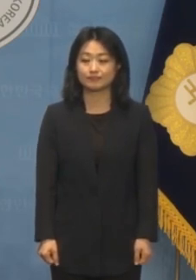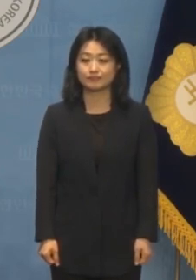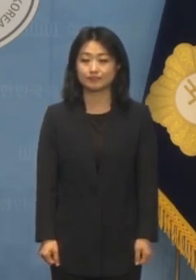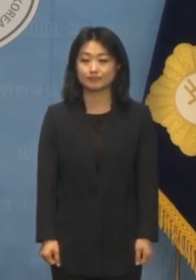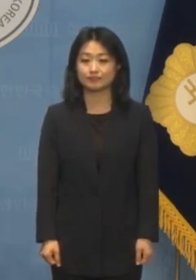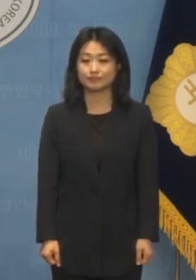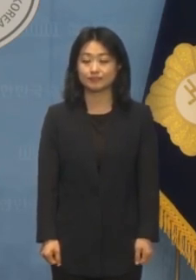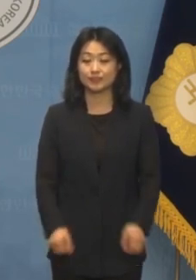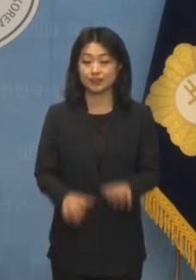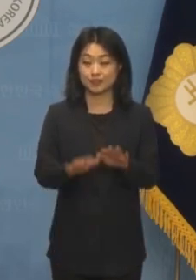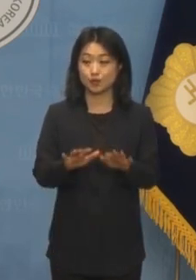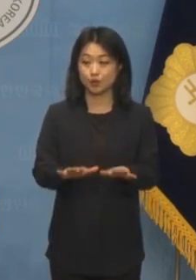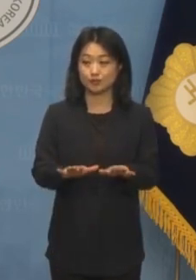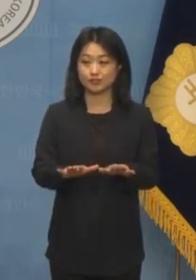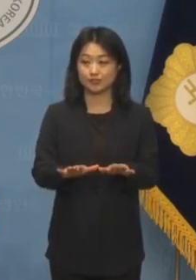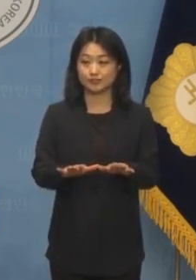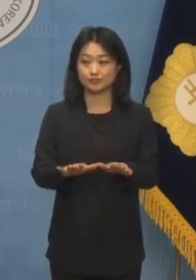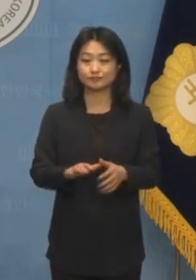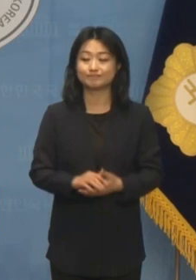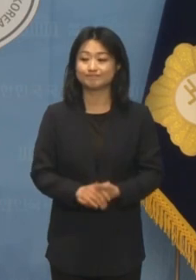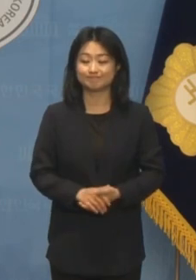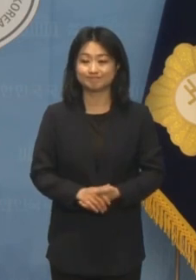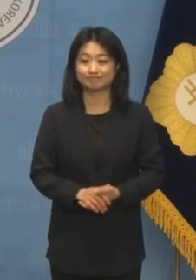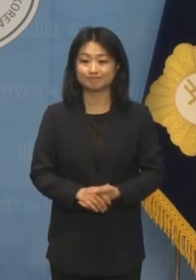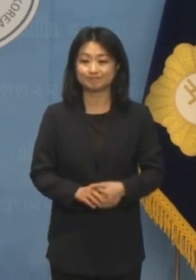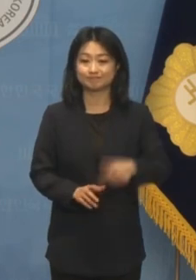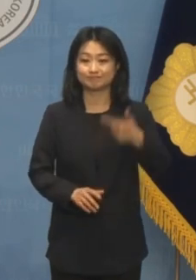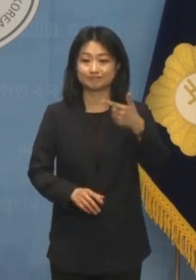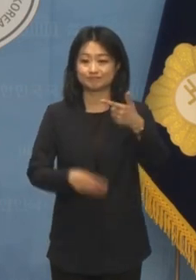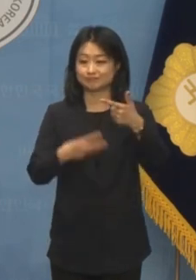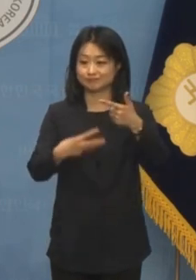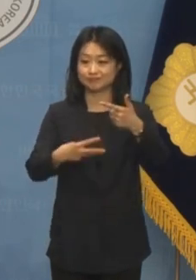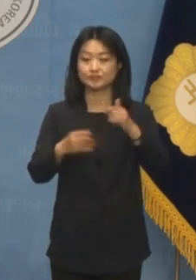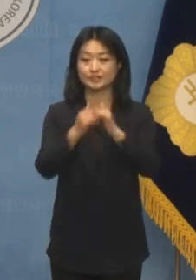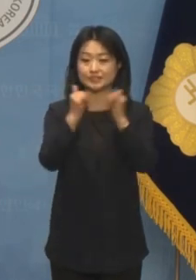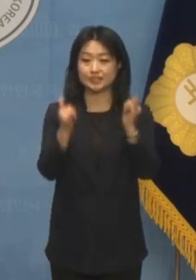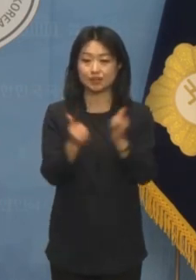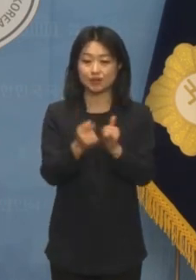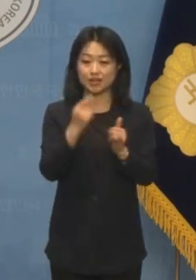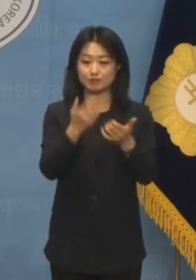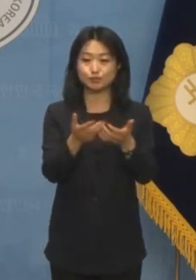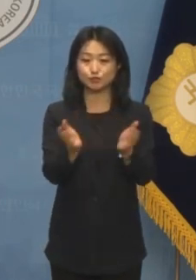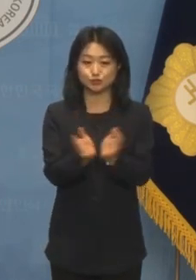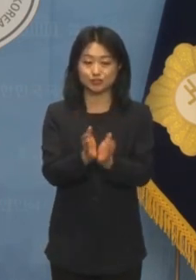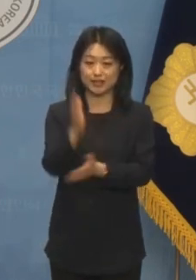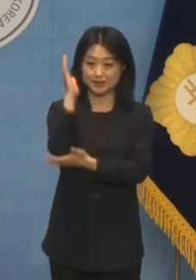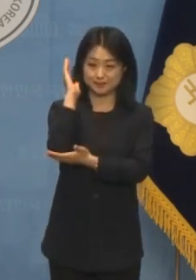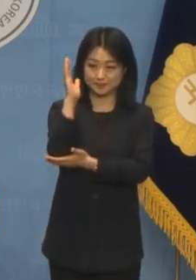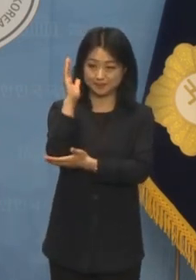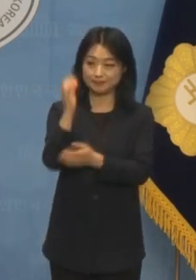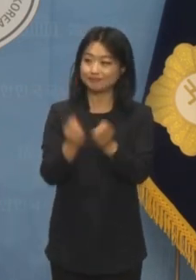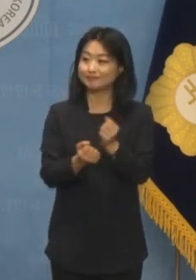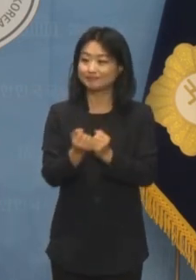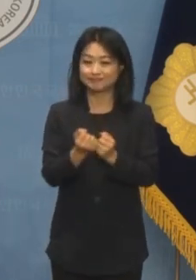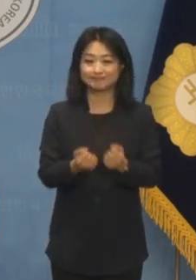네, 그럼 오늘 6월 3일 사회민주당 브리핑을 시작하겠습니다.